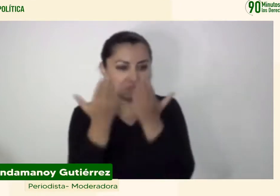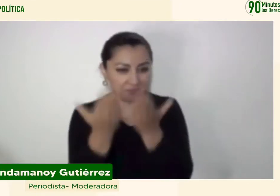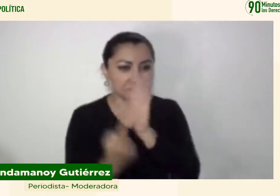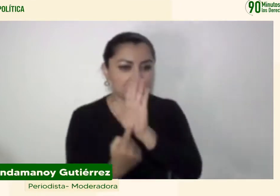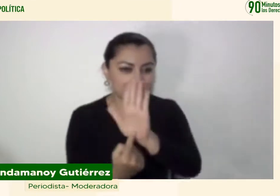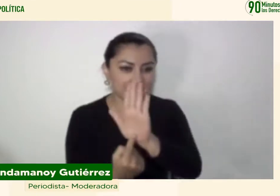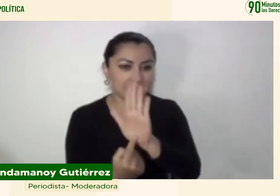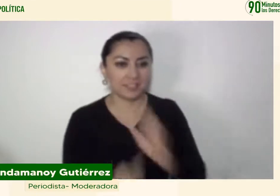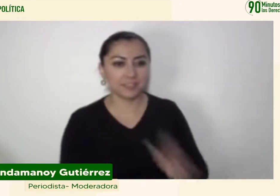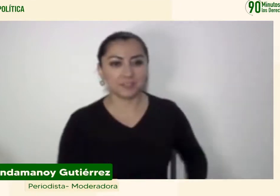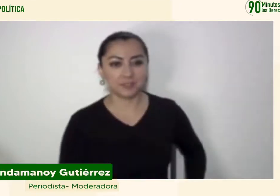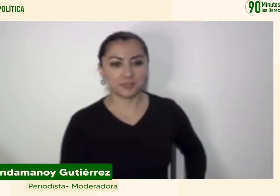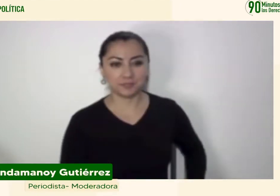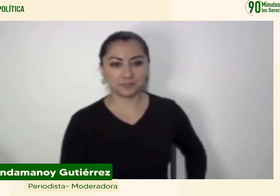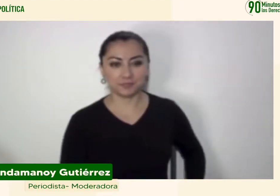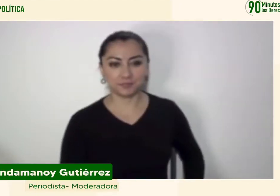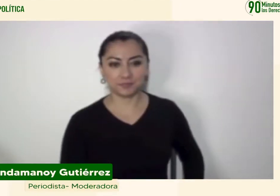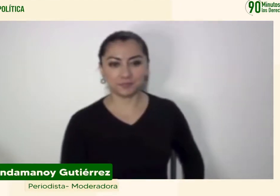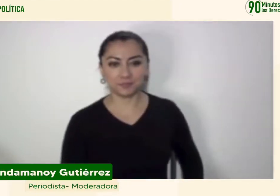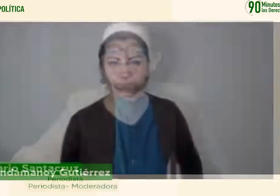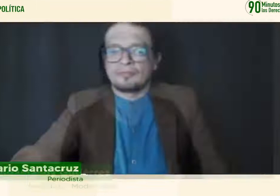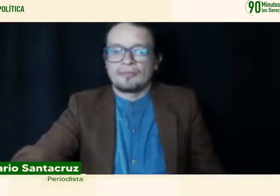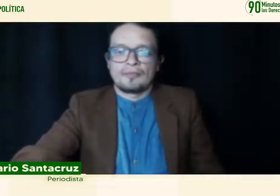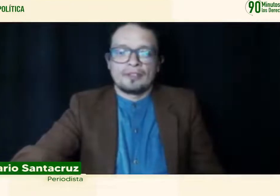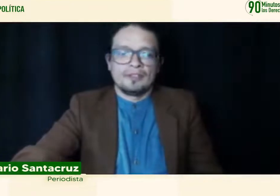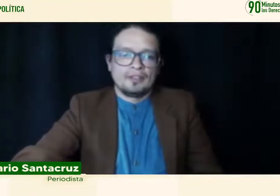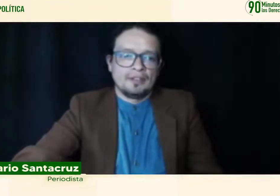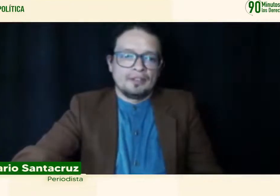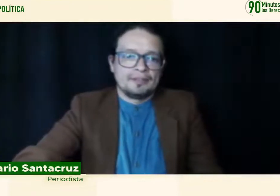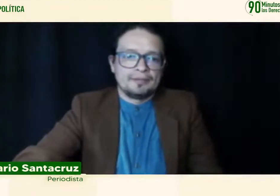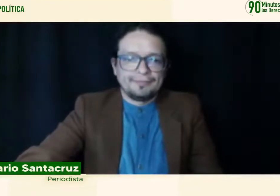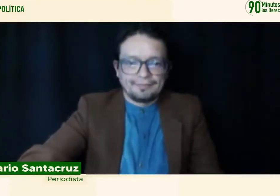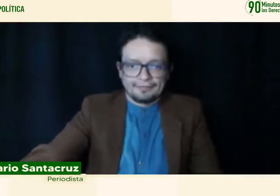social y hace parte de pasto